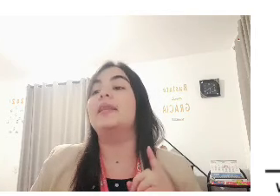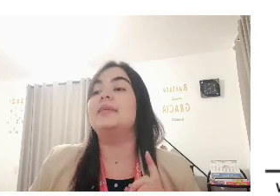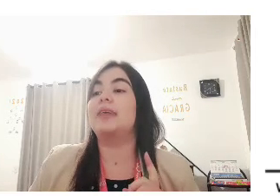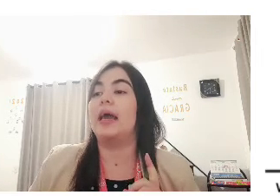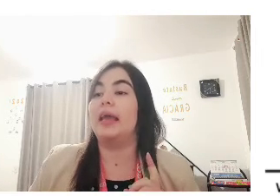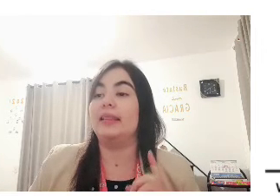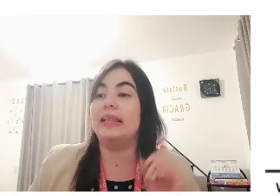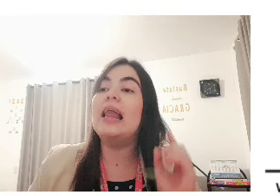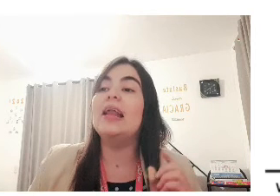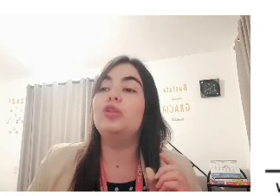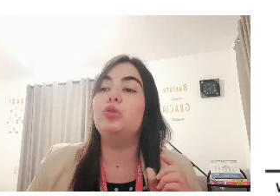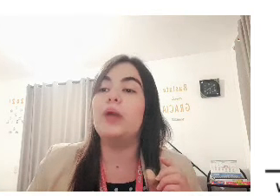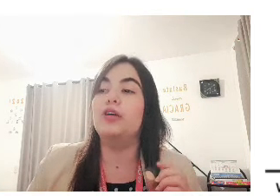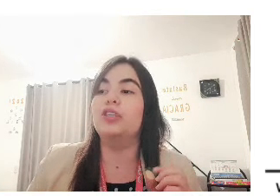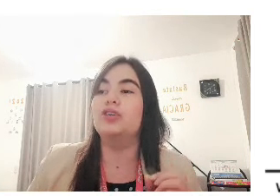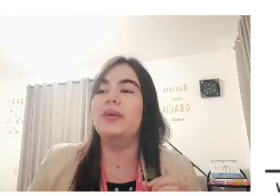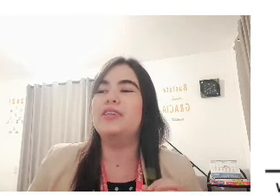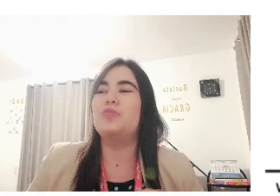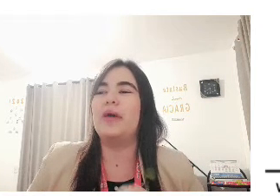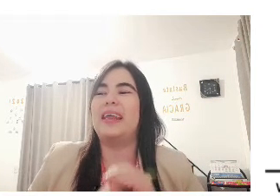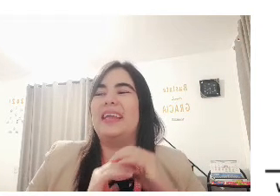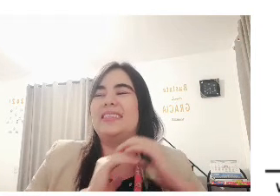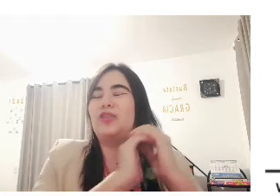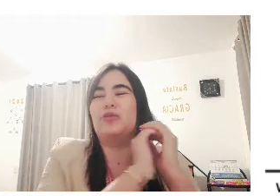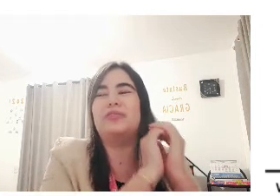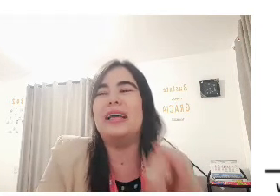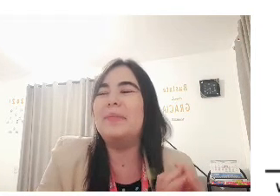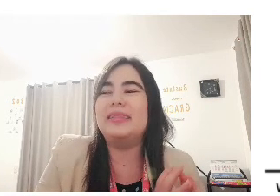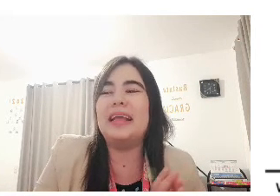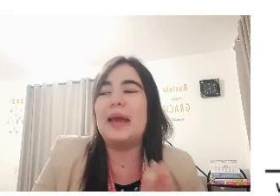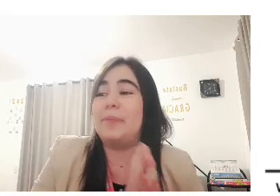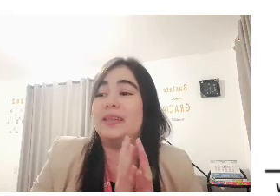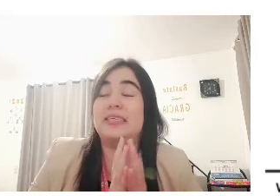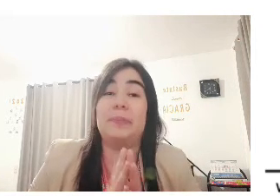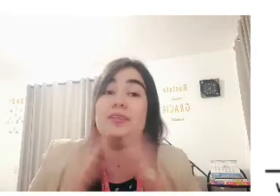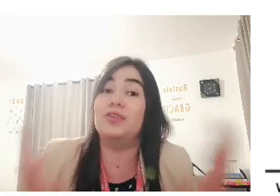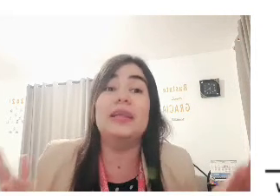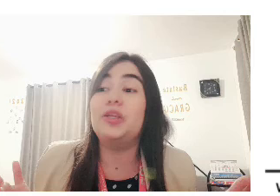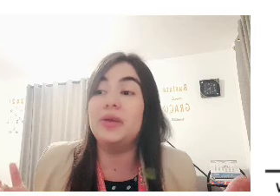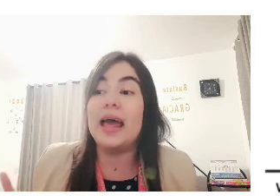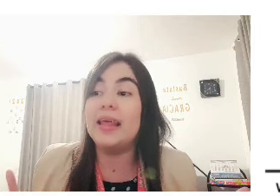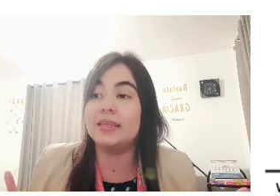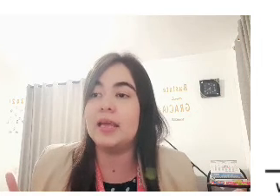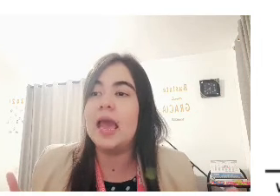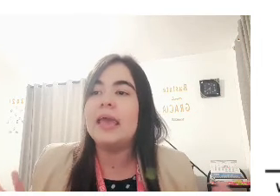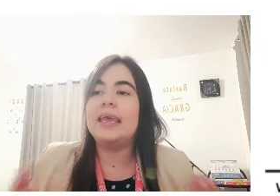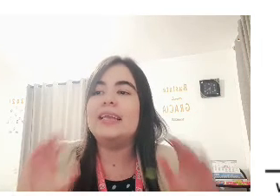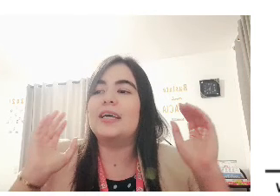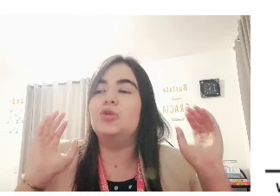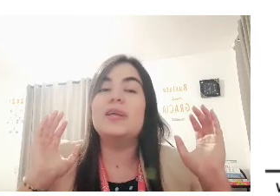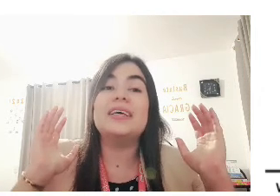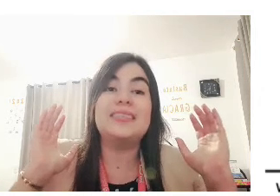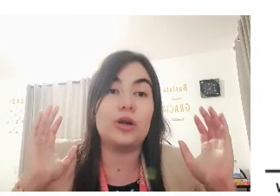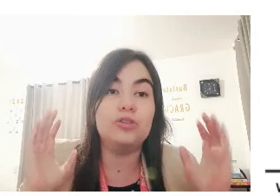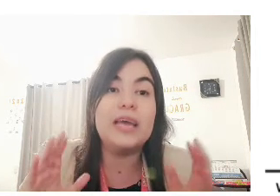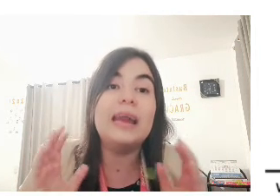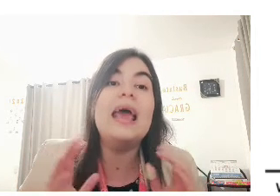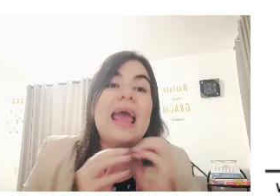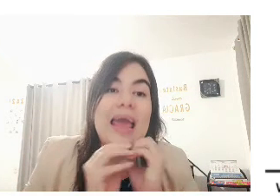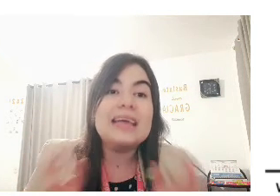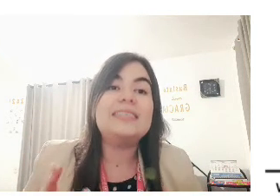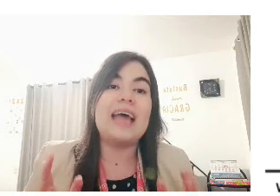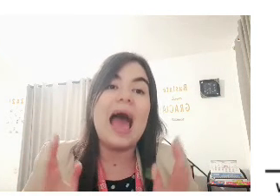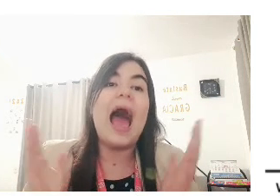el aprendizaje de la lectura, los niños deben sumergirse totalmente en la participación de actividades que les ayuden a